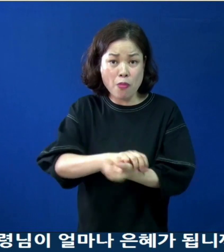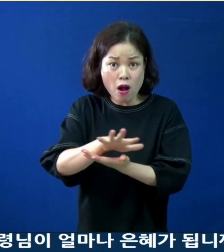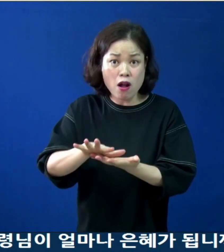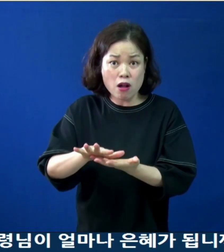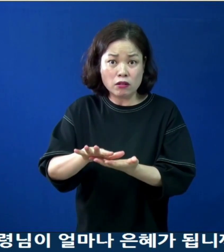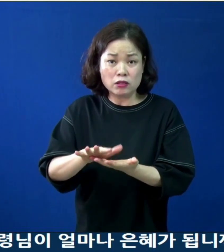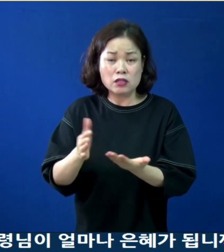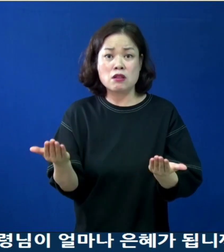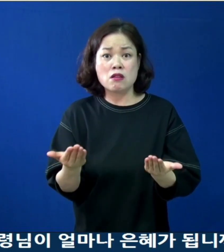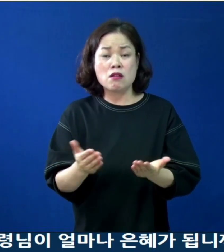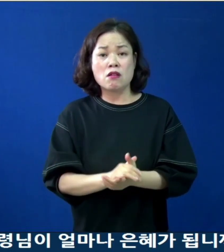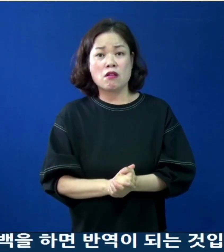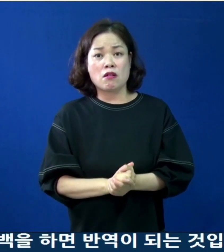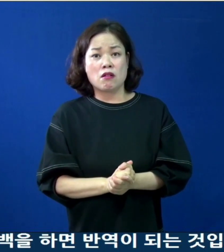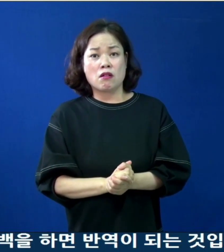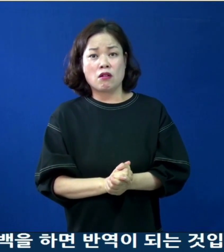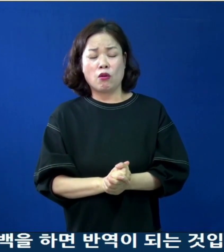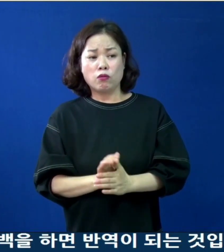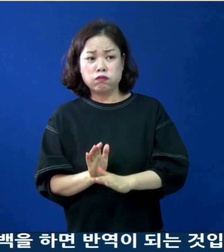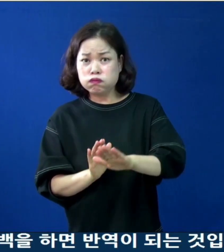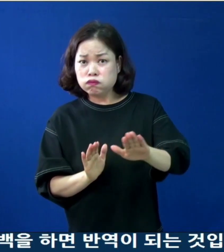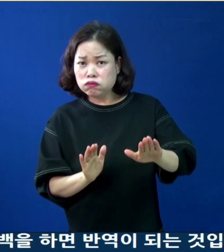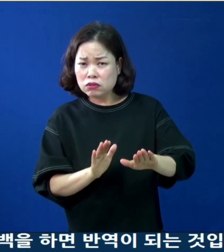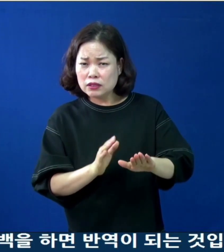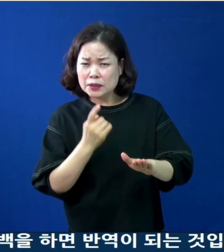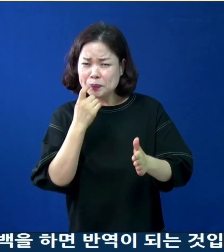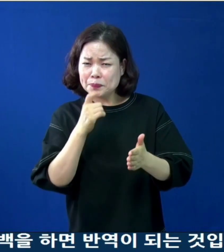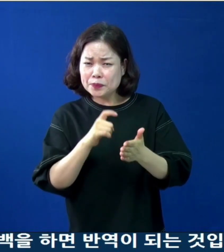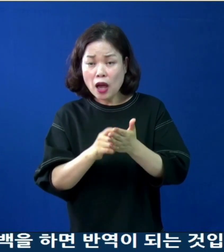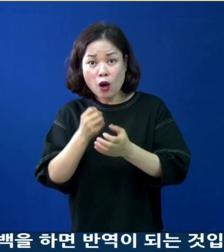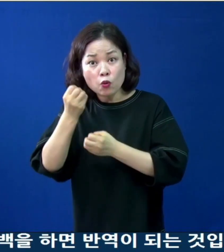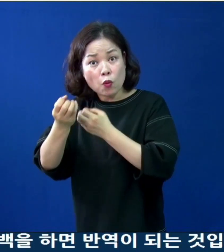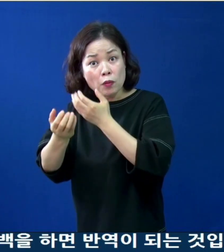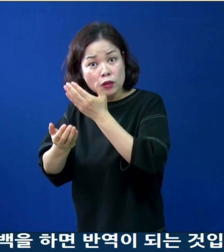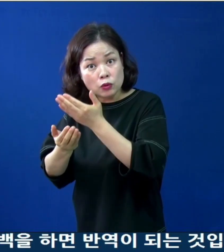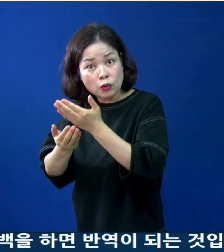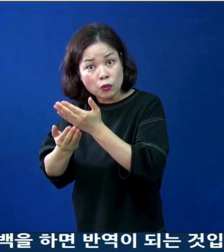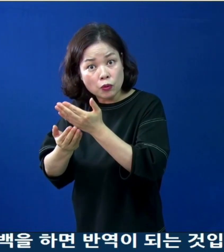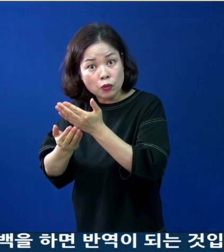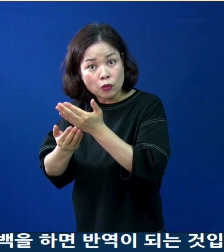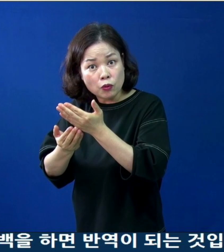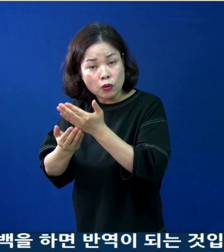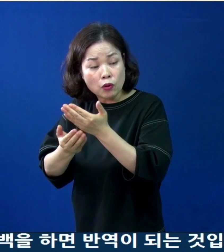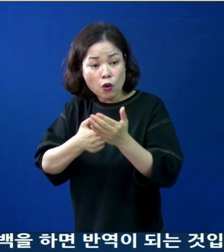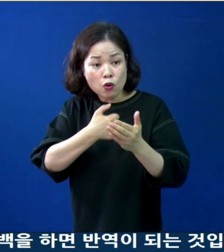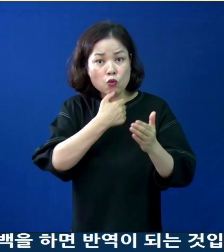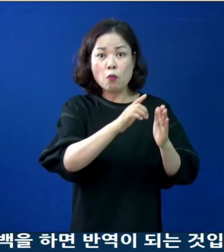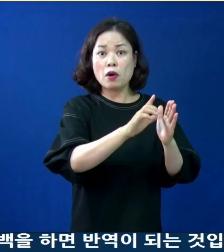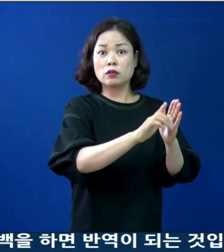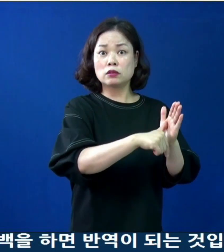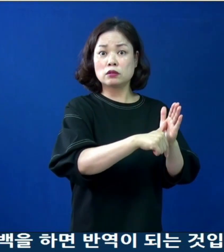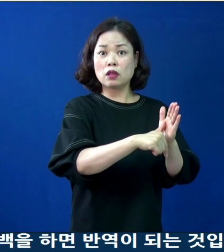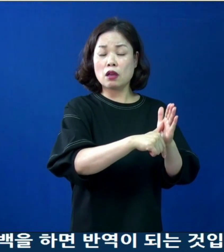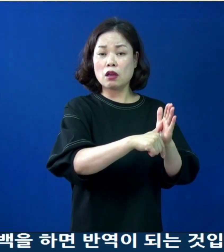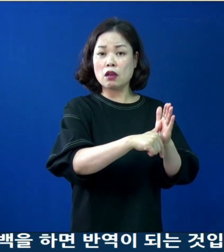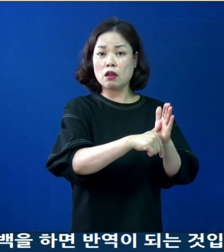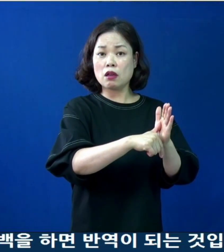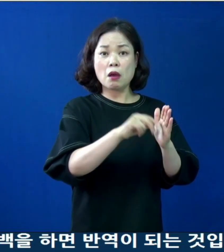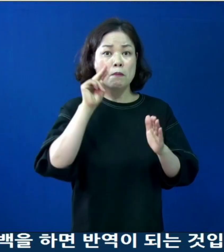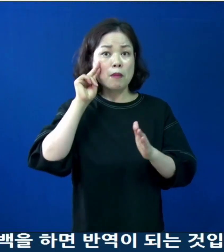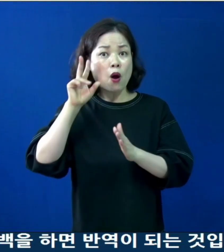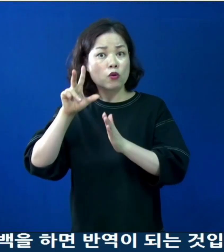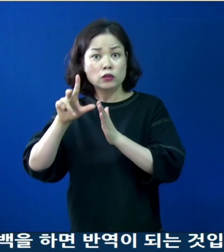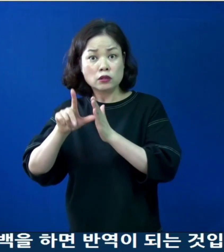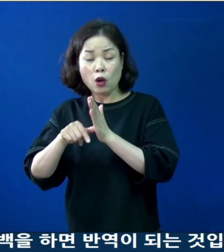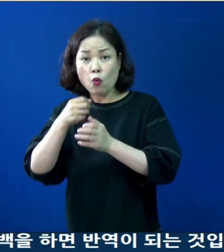겁니다. 그래서 우리가 참 쉽게 하는 고백도 로마 시대 때, 이 바울 시대 때는